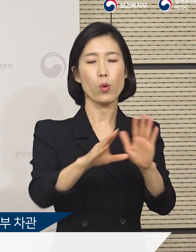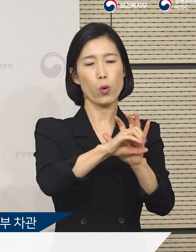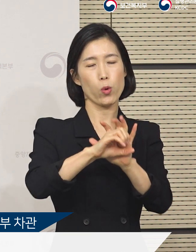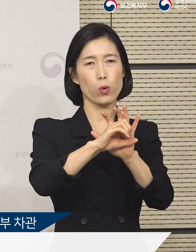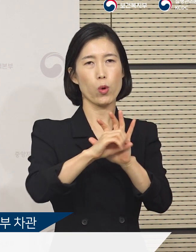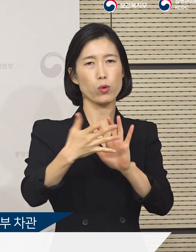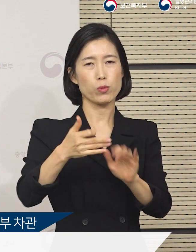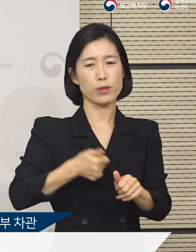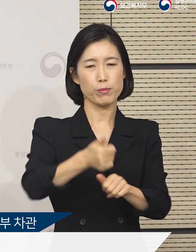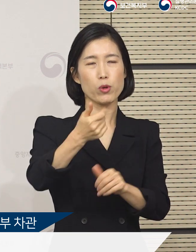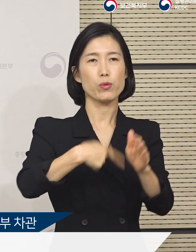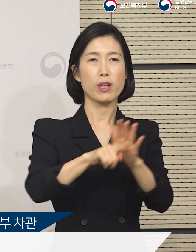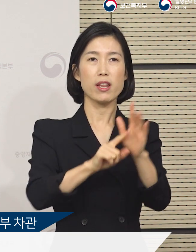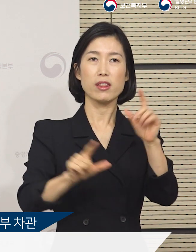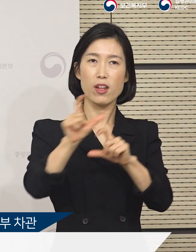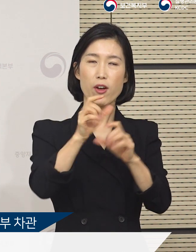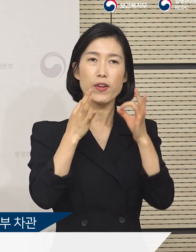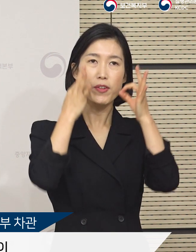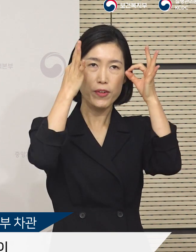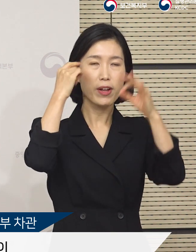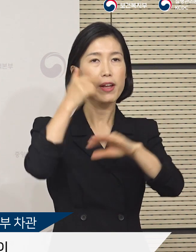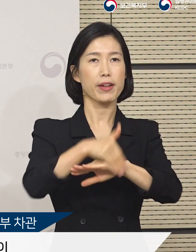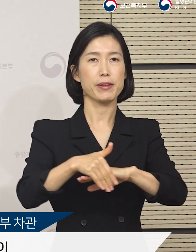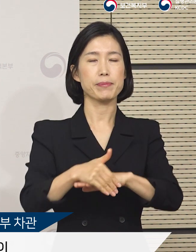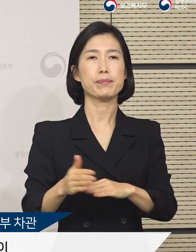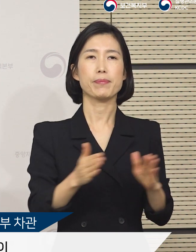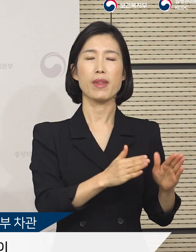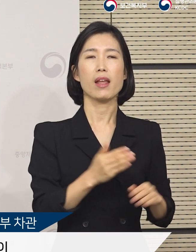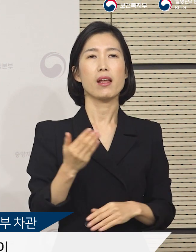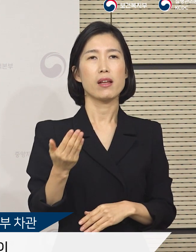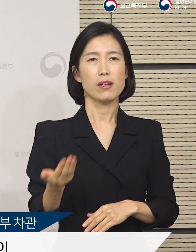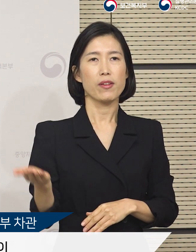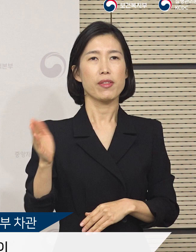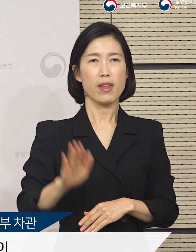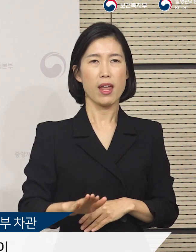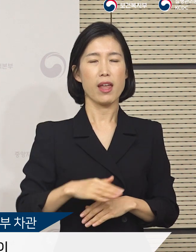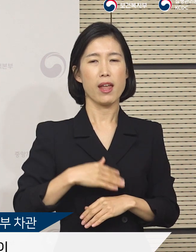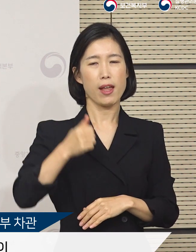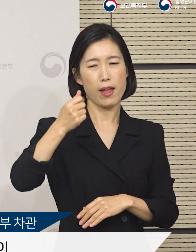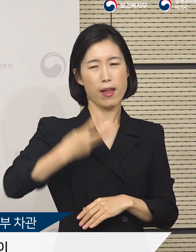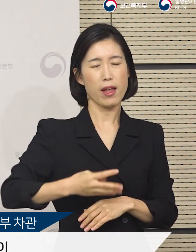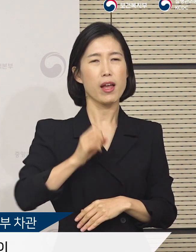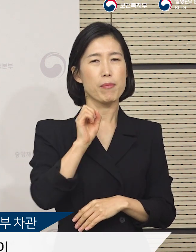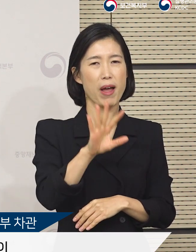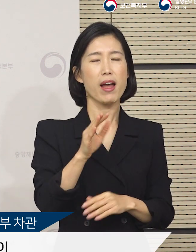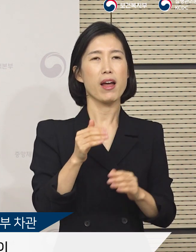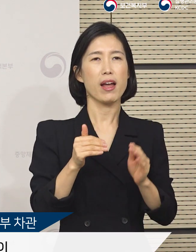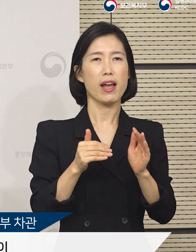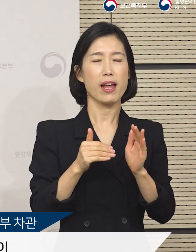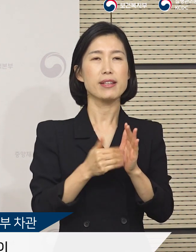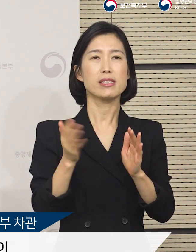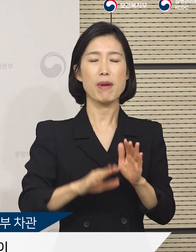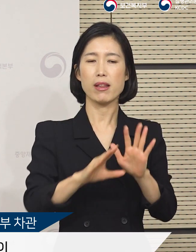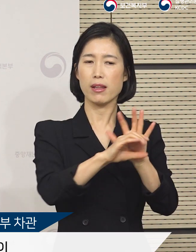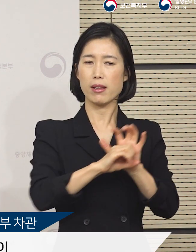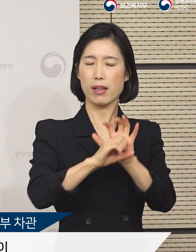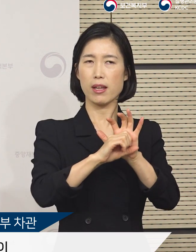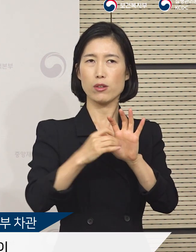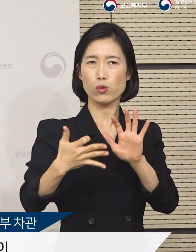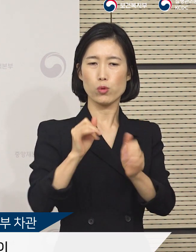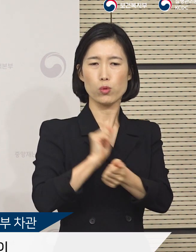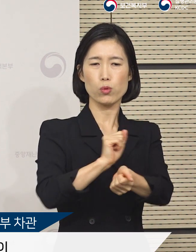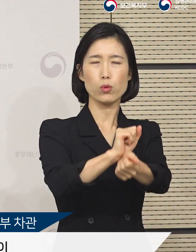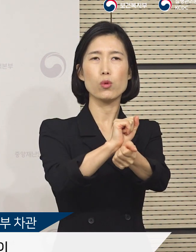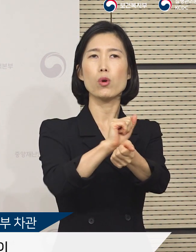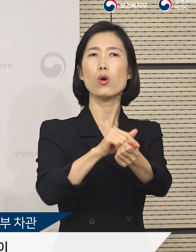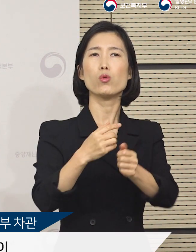위해 노력하겠습니다. 그러나 수차례 강조드린 것처럼 코로나19의 확산